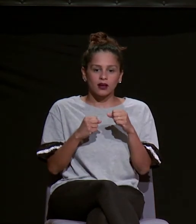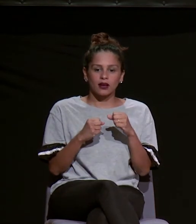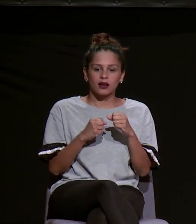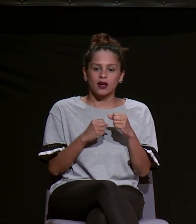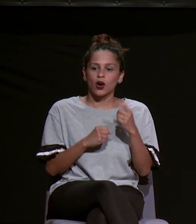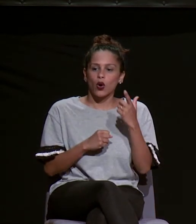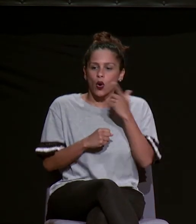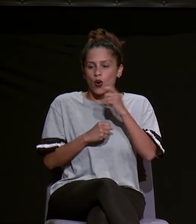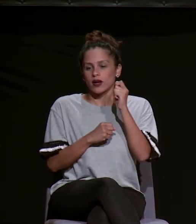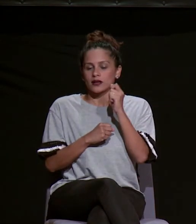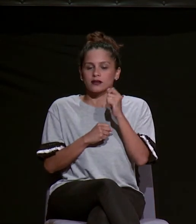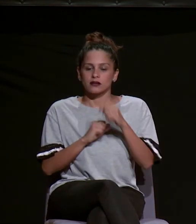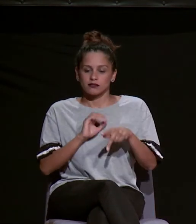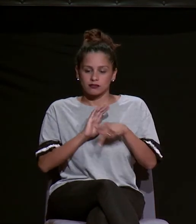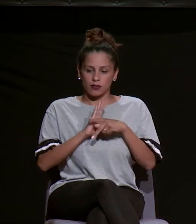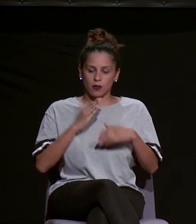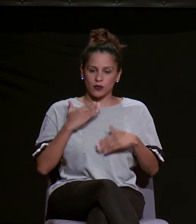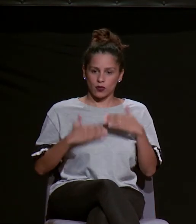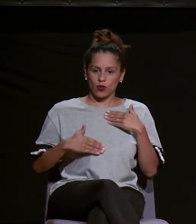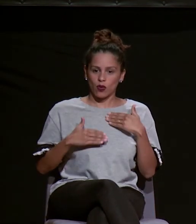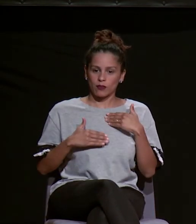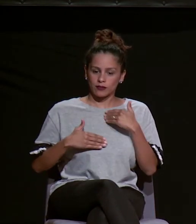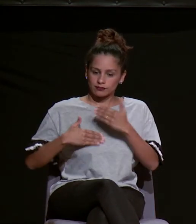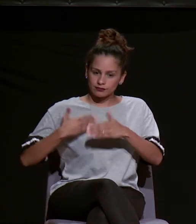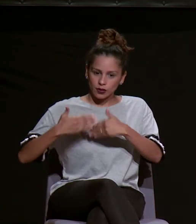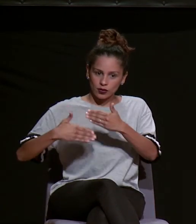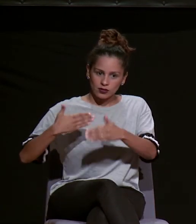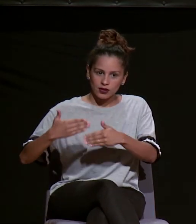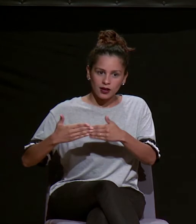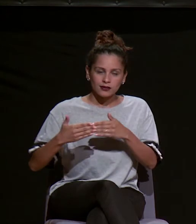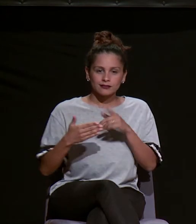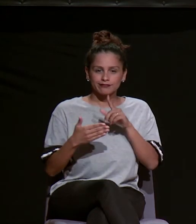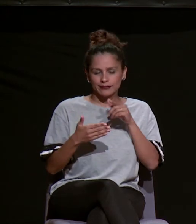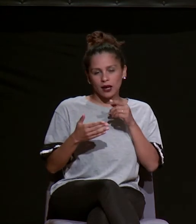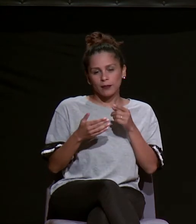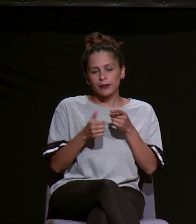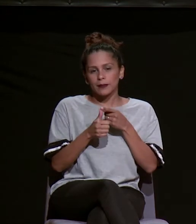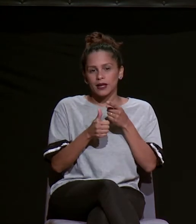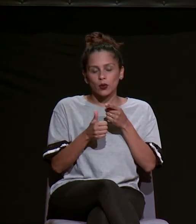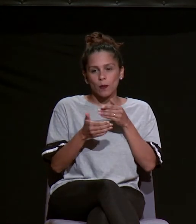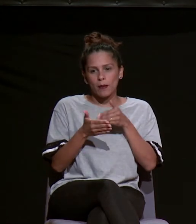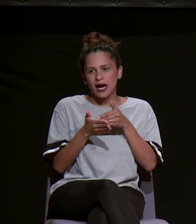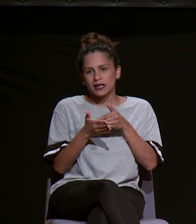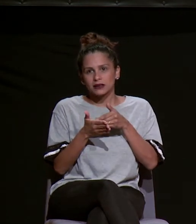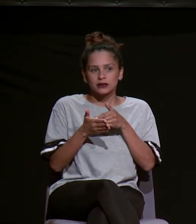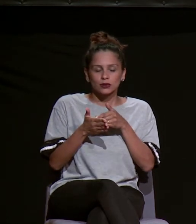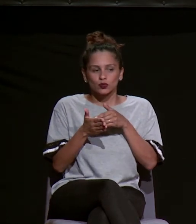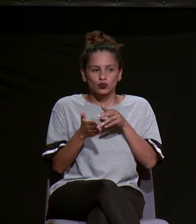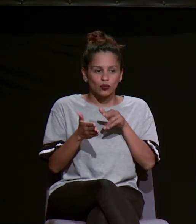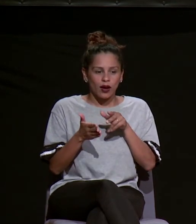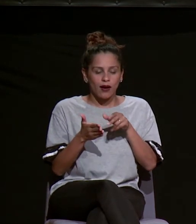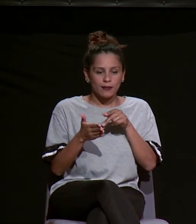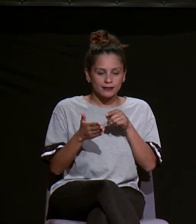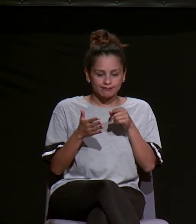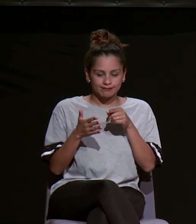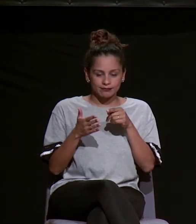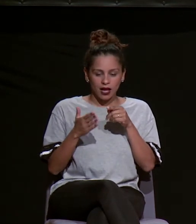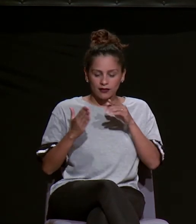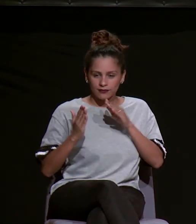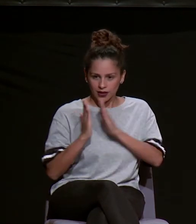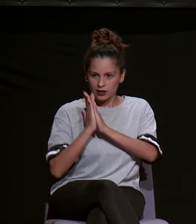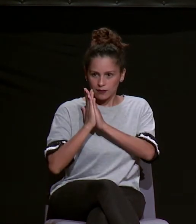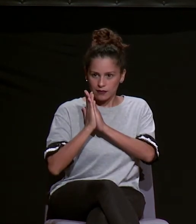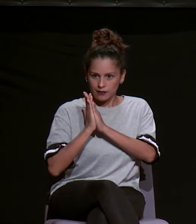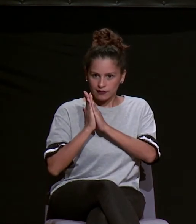passada a primeira barreira, não barreira, mas esse primeiro momento de enfrentamento, vem a questão da